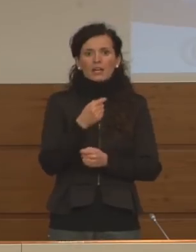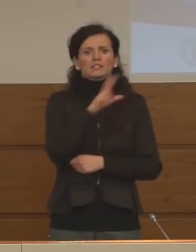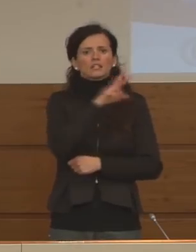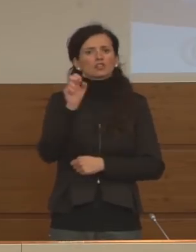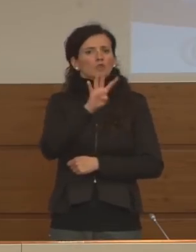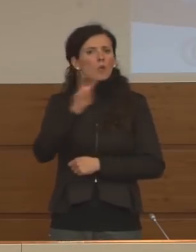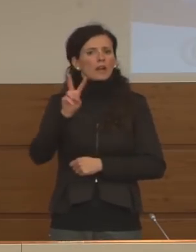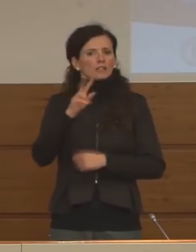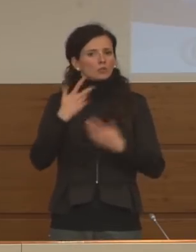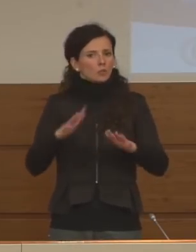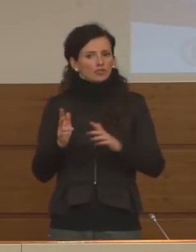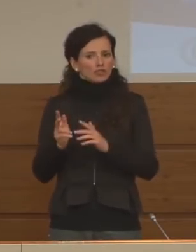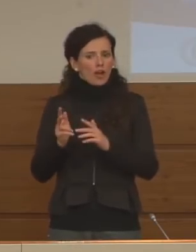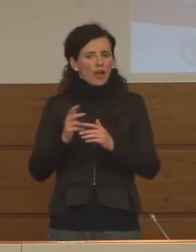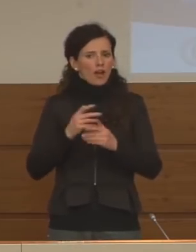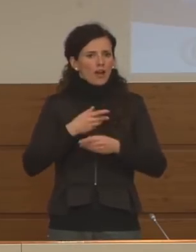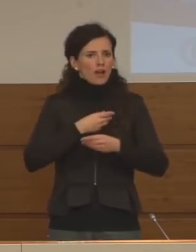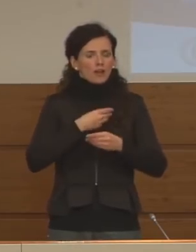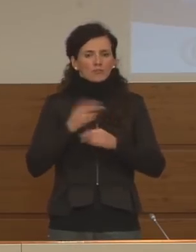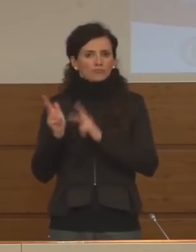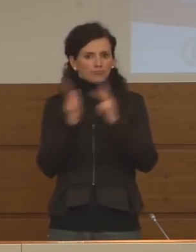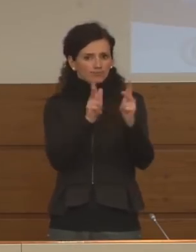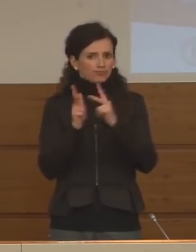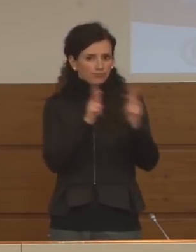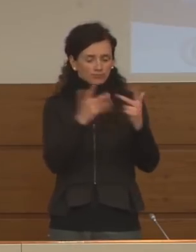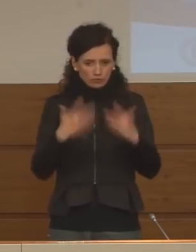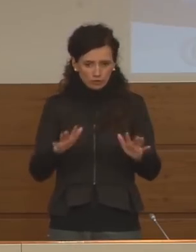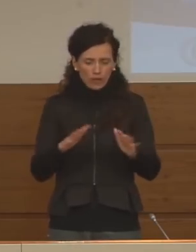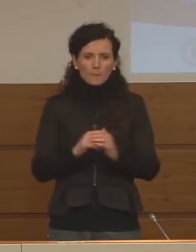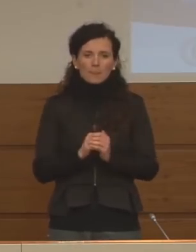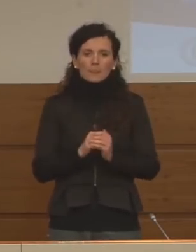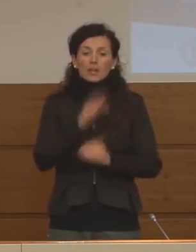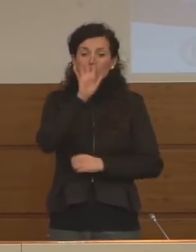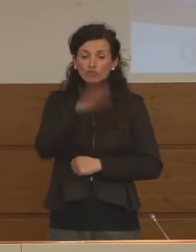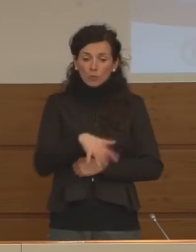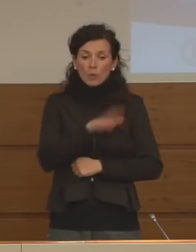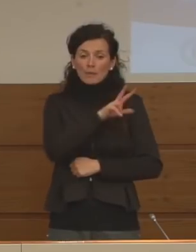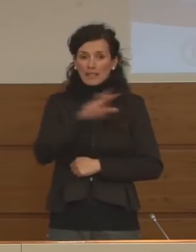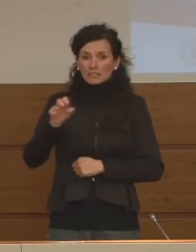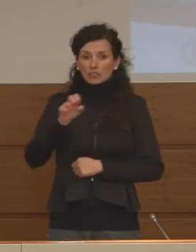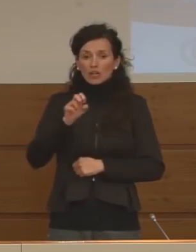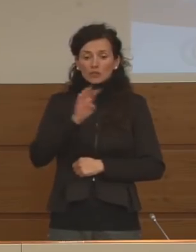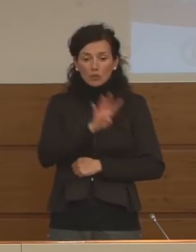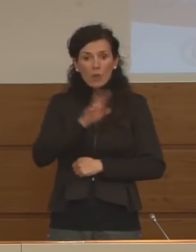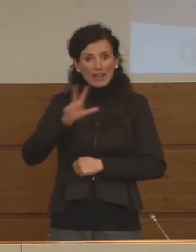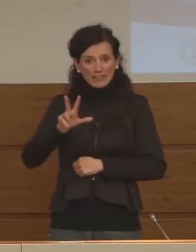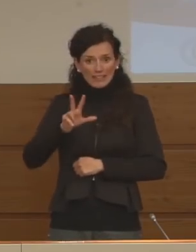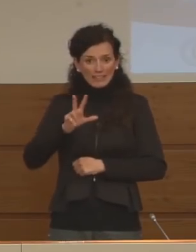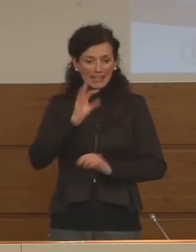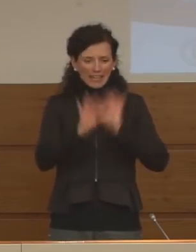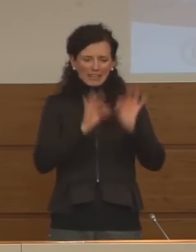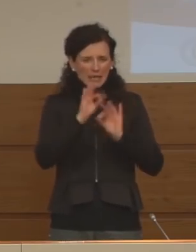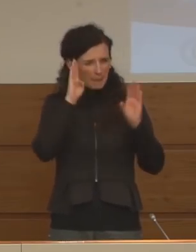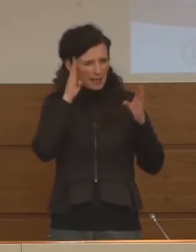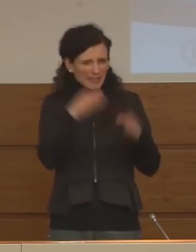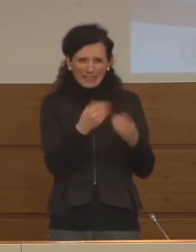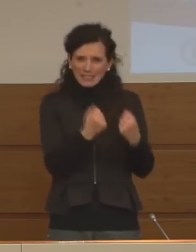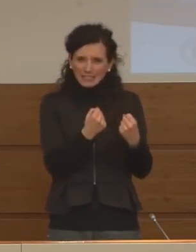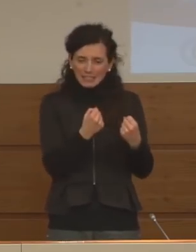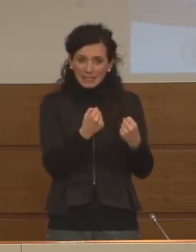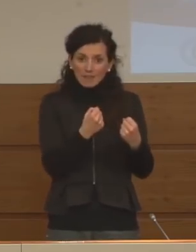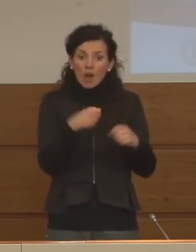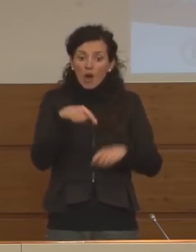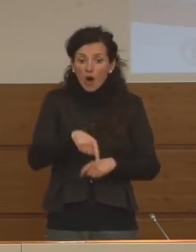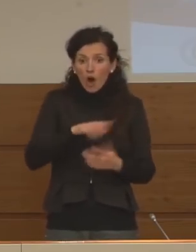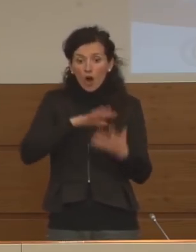le terapie intensive in italia che erano 5.343 sono